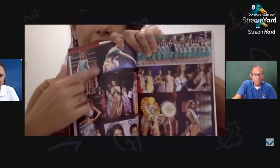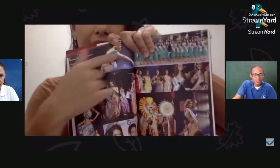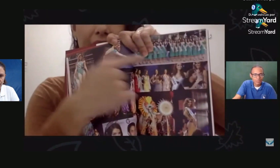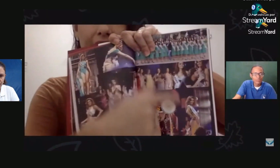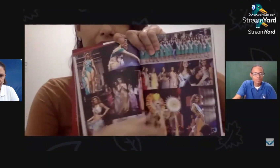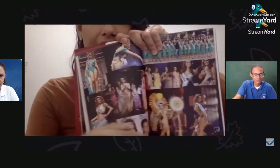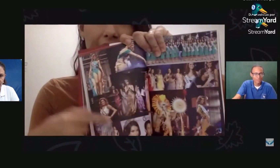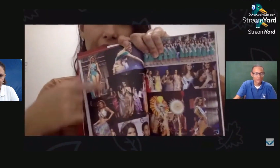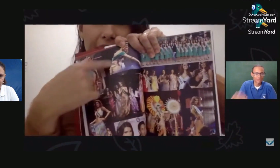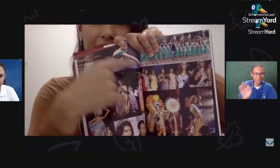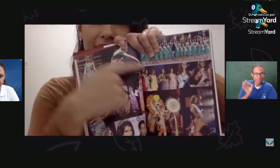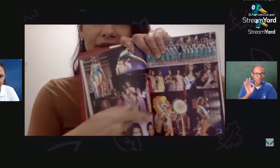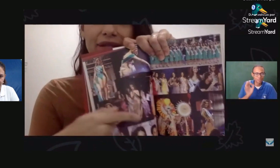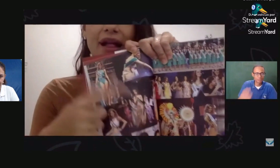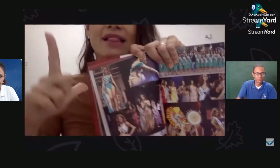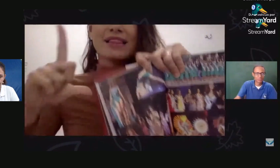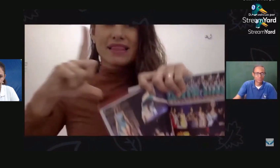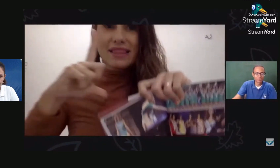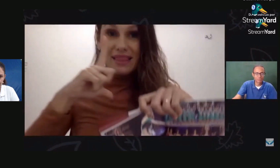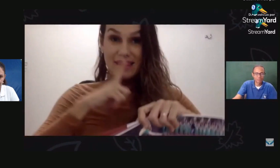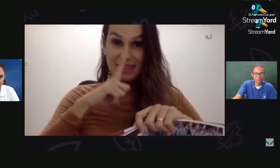Veja aqui, nesse livro, né?